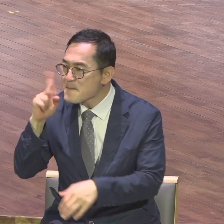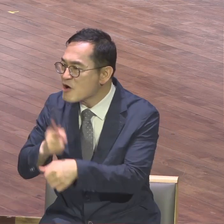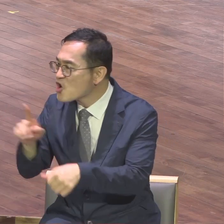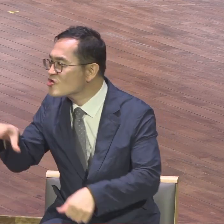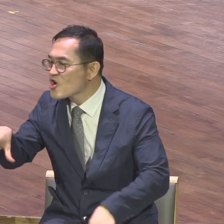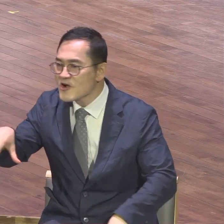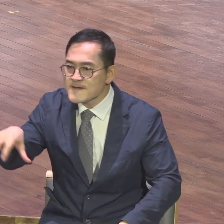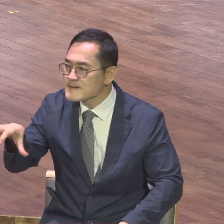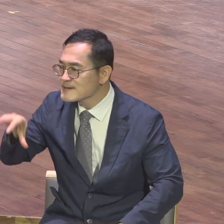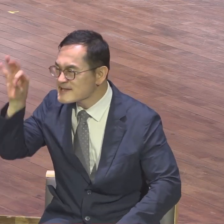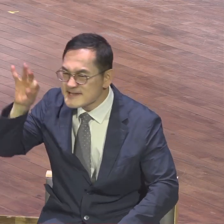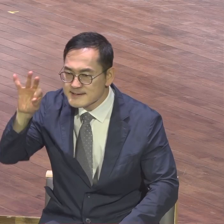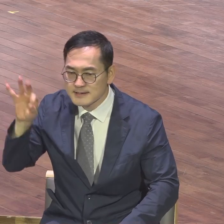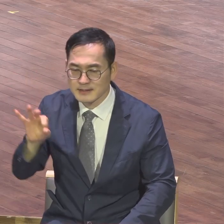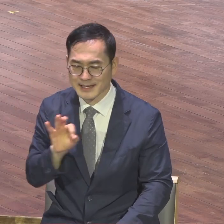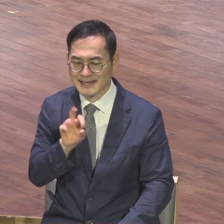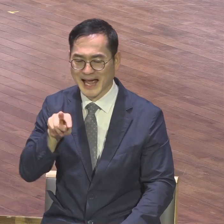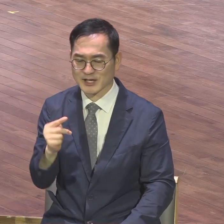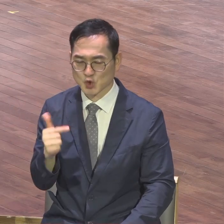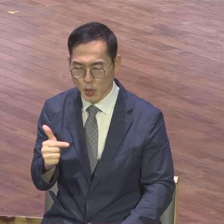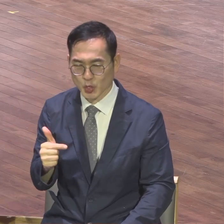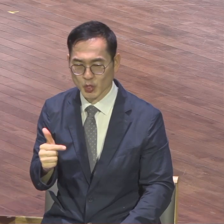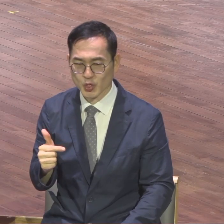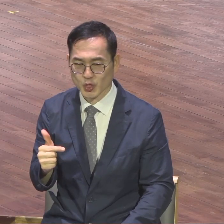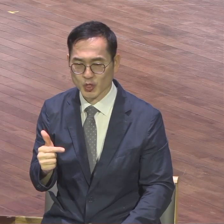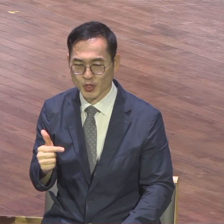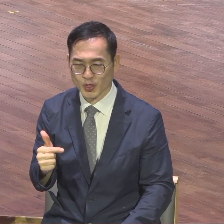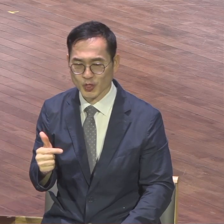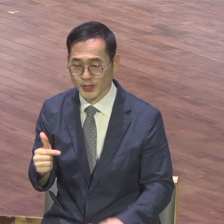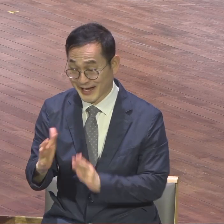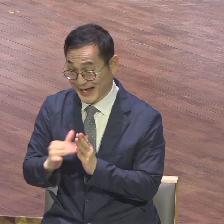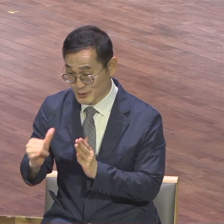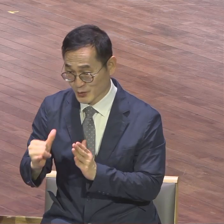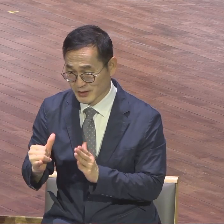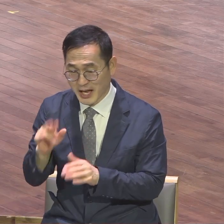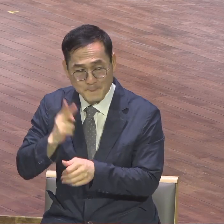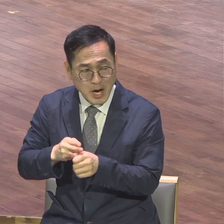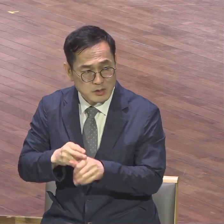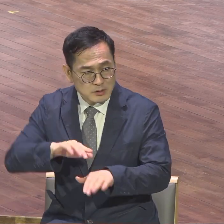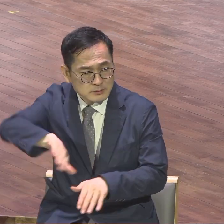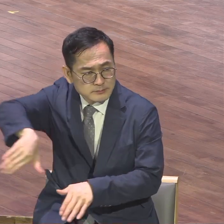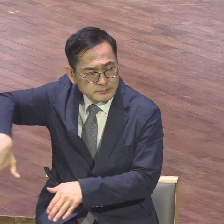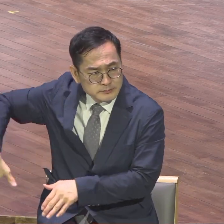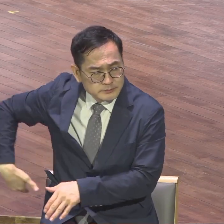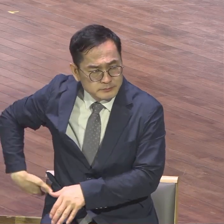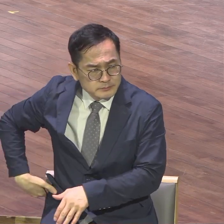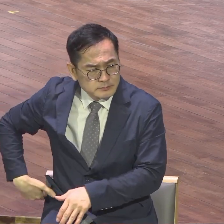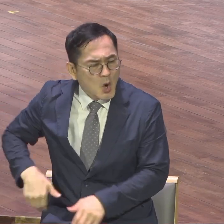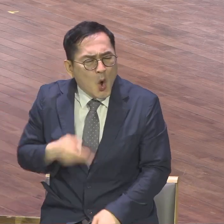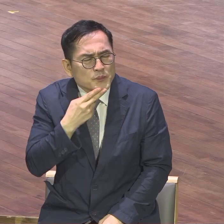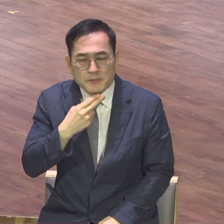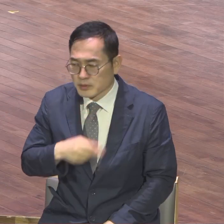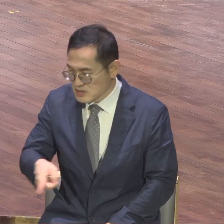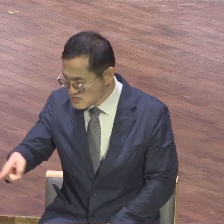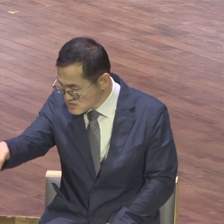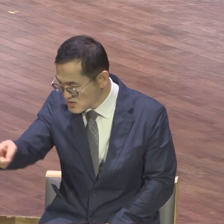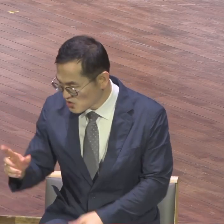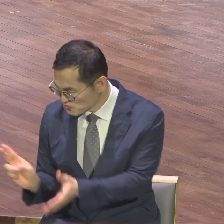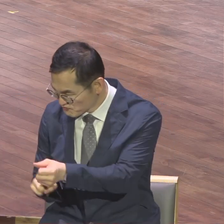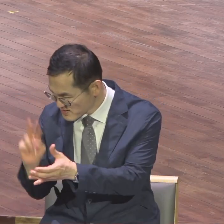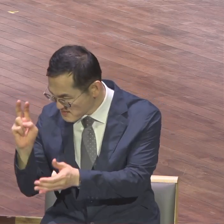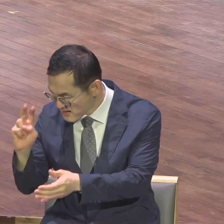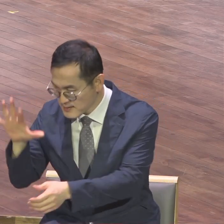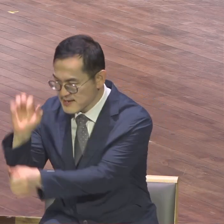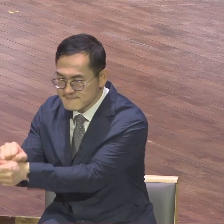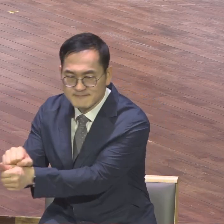야손과 이 형제들이 바울을 숨겨뒀어요. 바울을 숨겨두고 대신 자기들이 잡혀갔습니다. 뭐